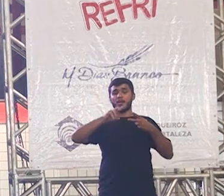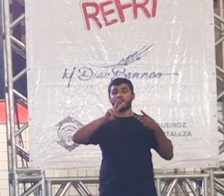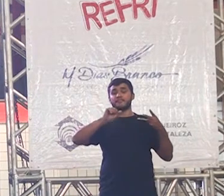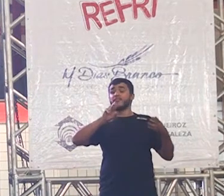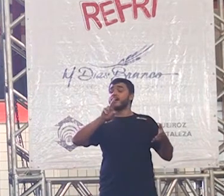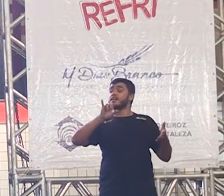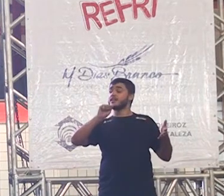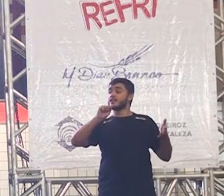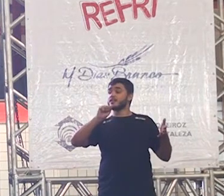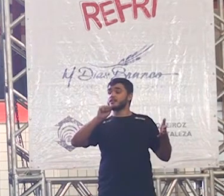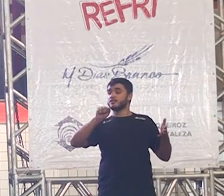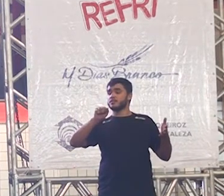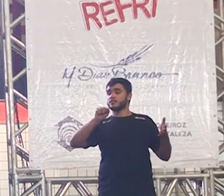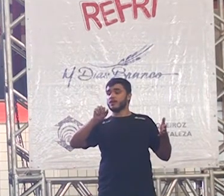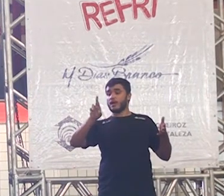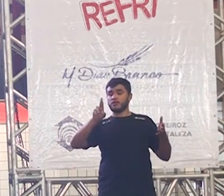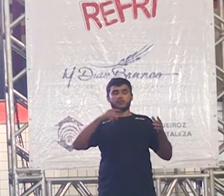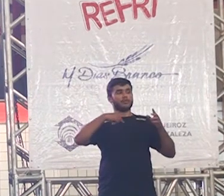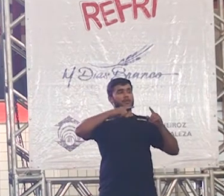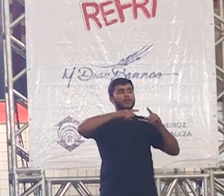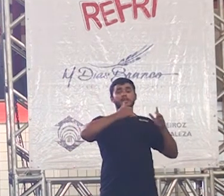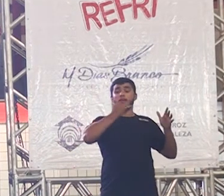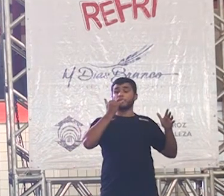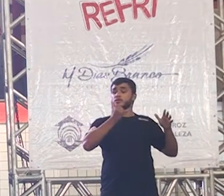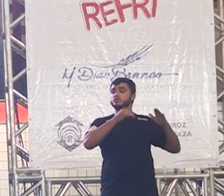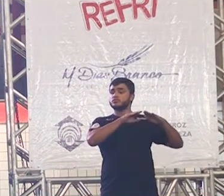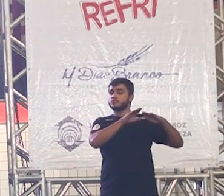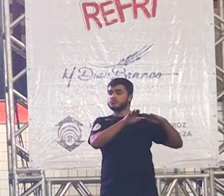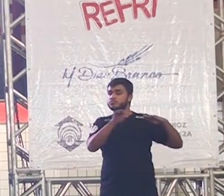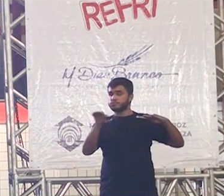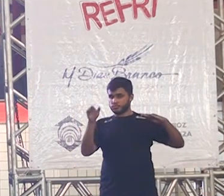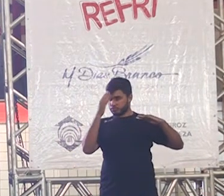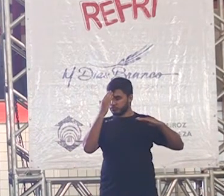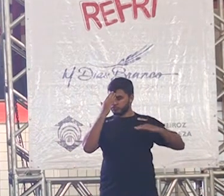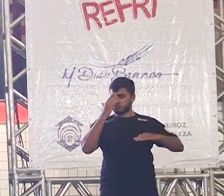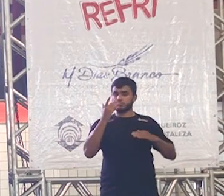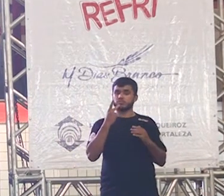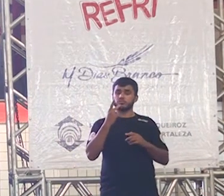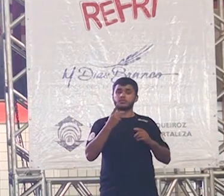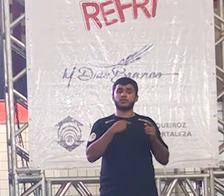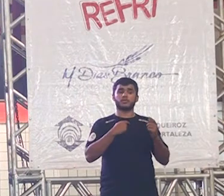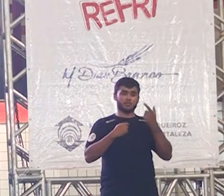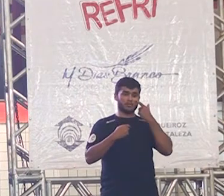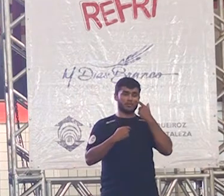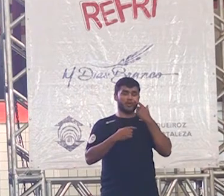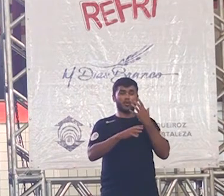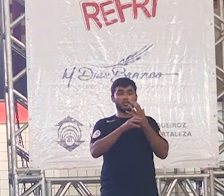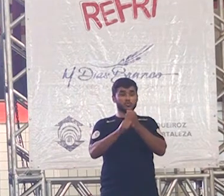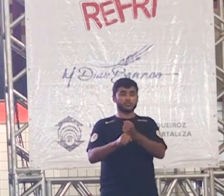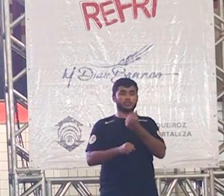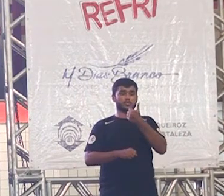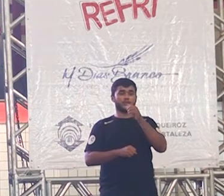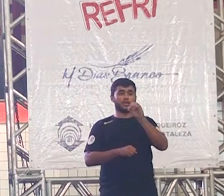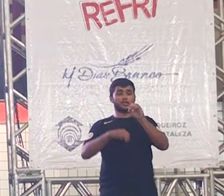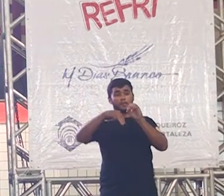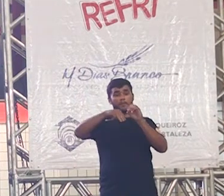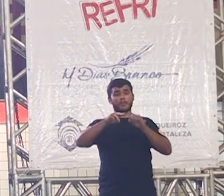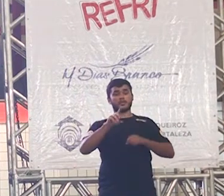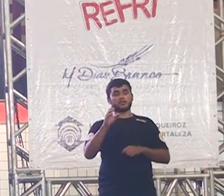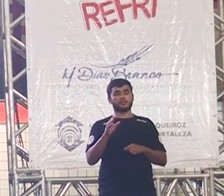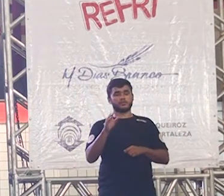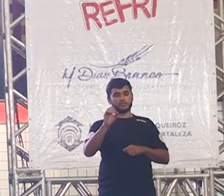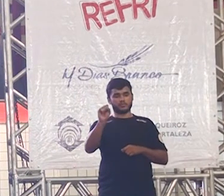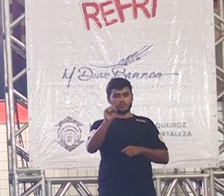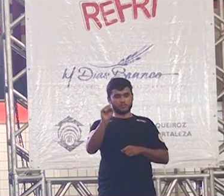de 10 metros por segundo a cada segundo. Então, nós temos uma aceleração de 10 metros por segundo ao quadrado. A cada segundo,